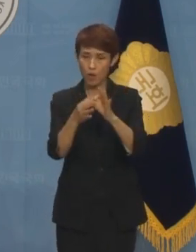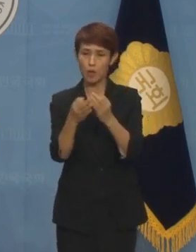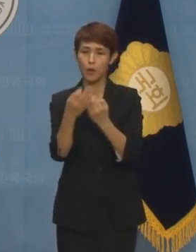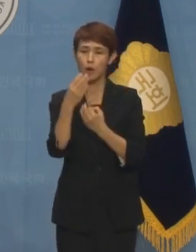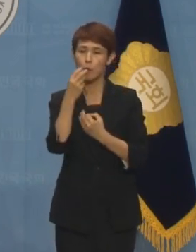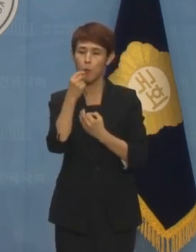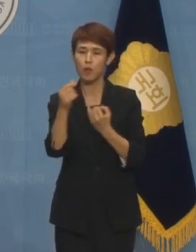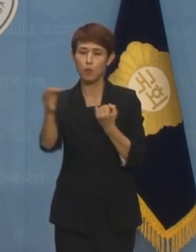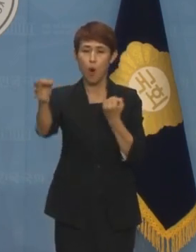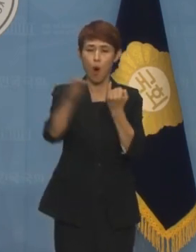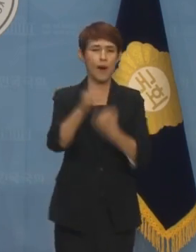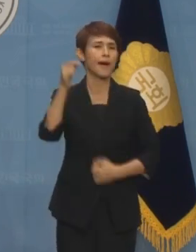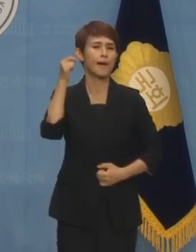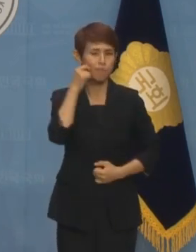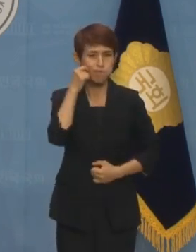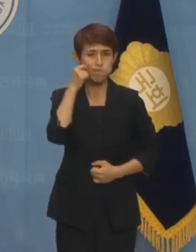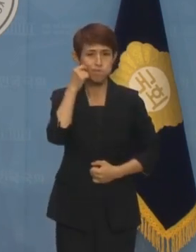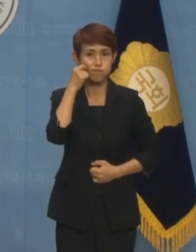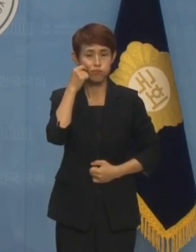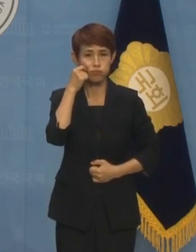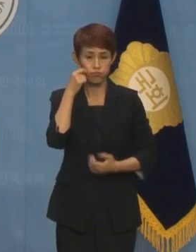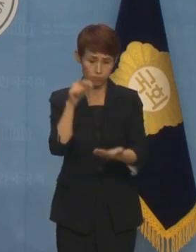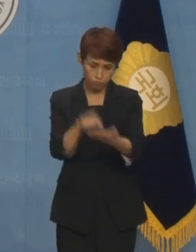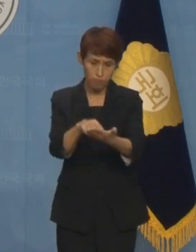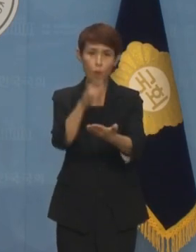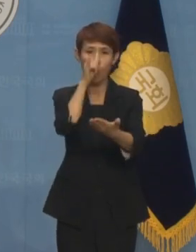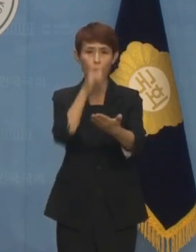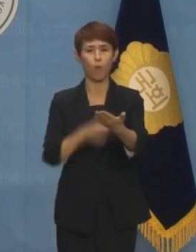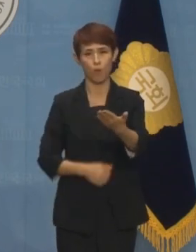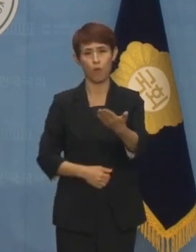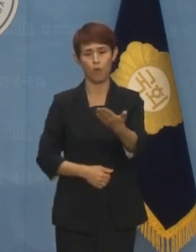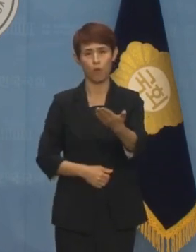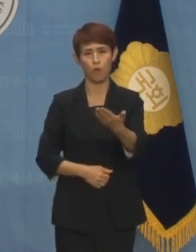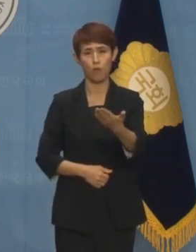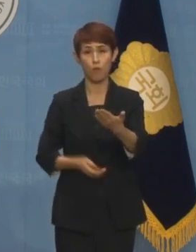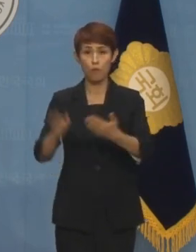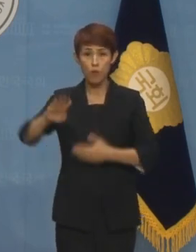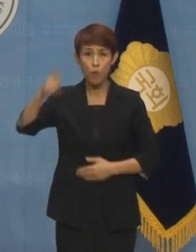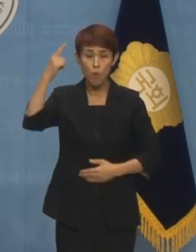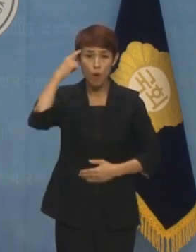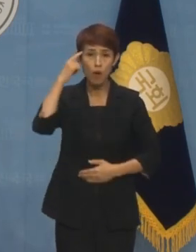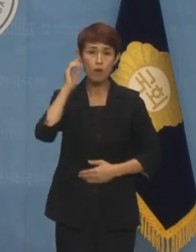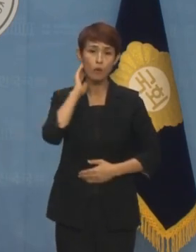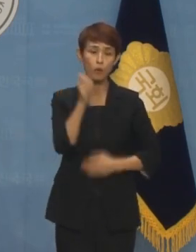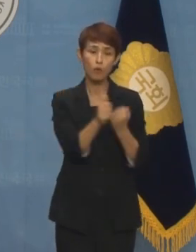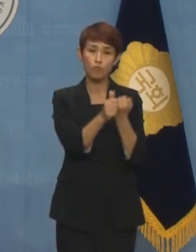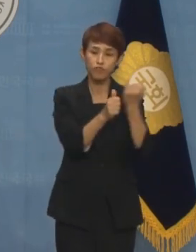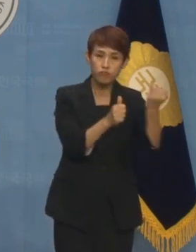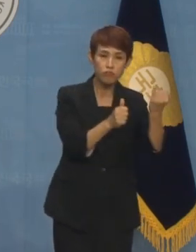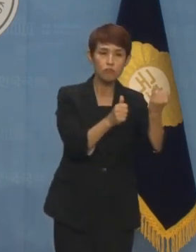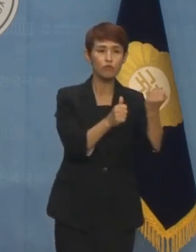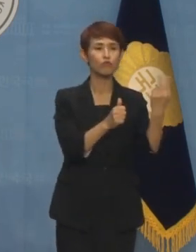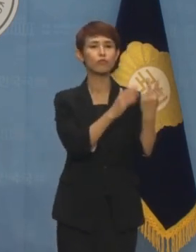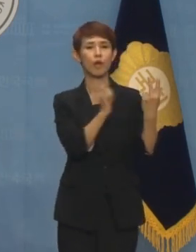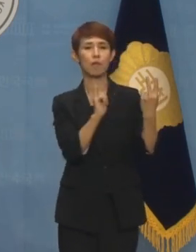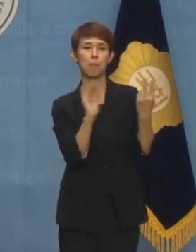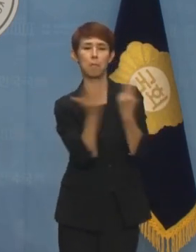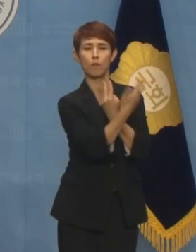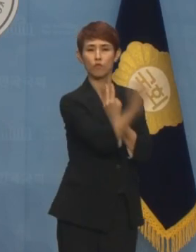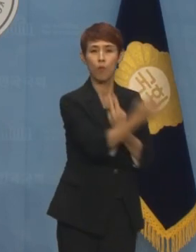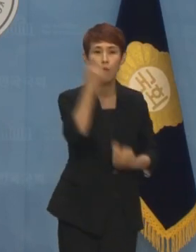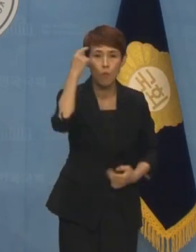받을 수 없다고 엄격히 규정했습니다 그런데 왜 윤석열 대통령과 김건희 여사에게 다른